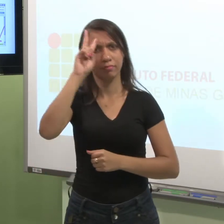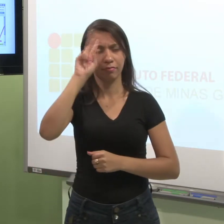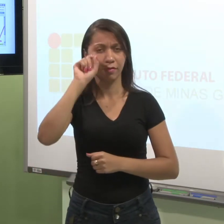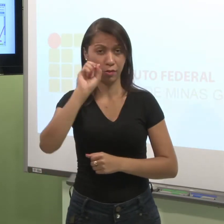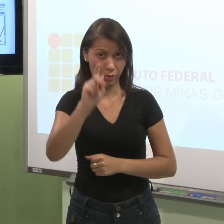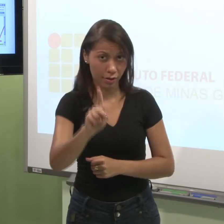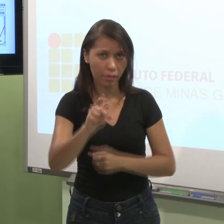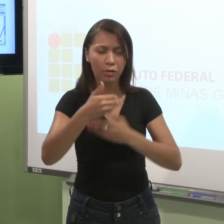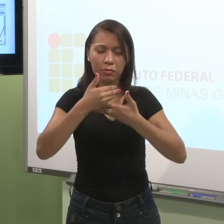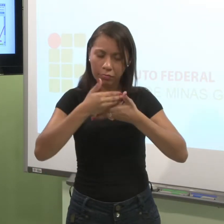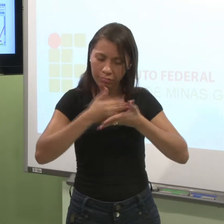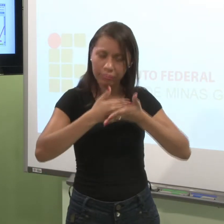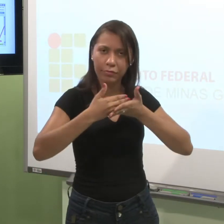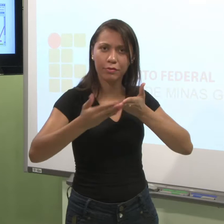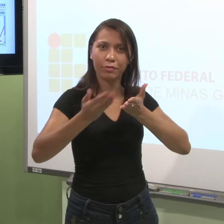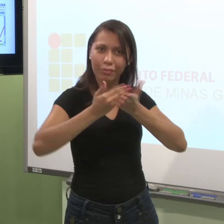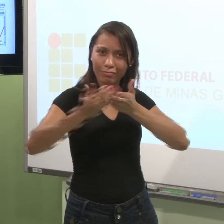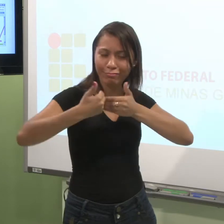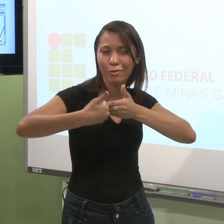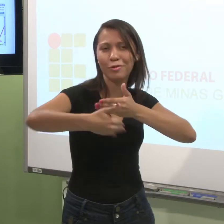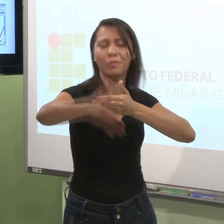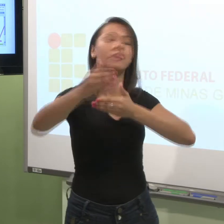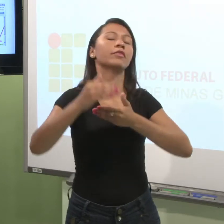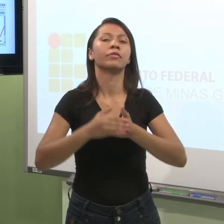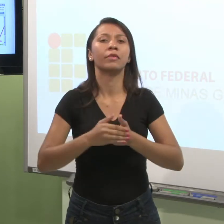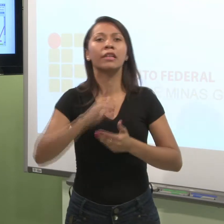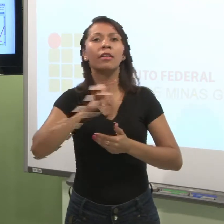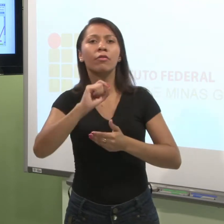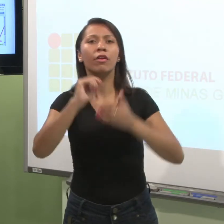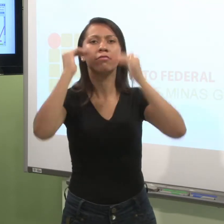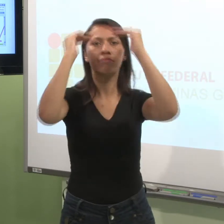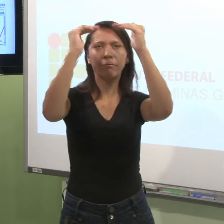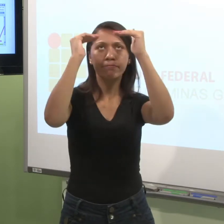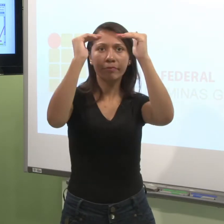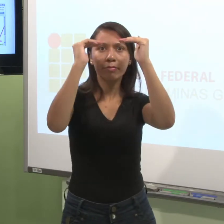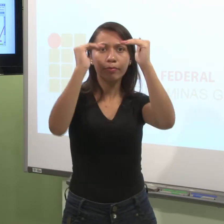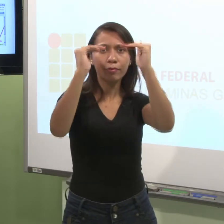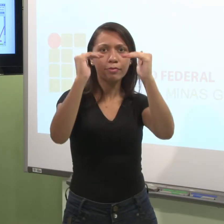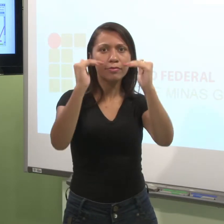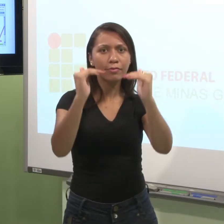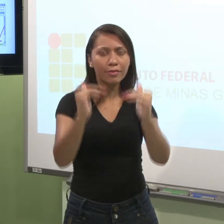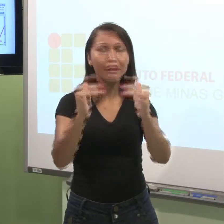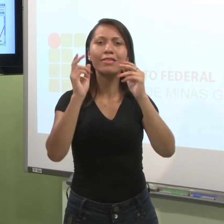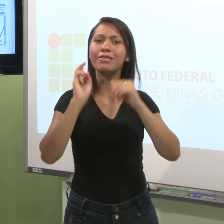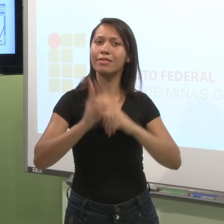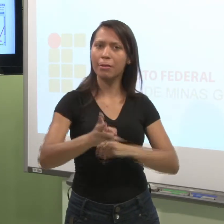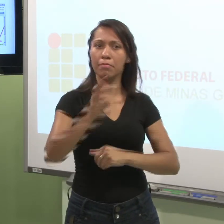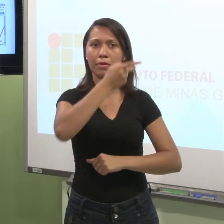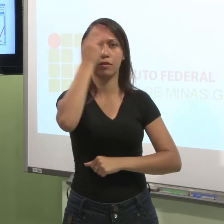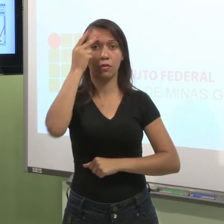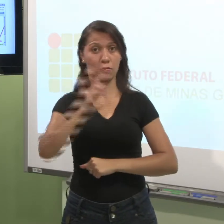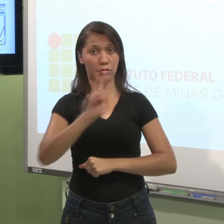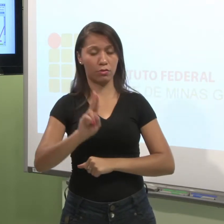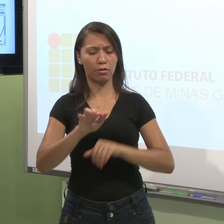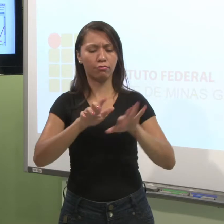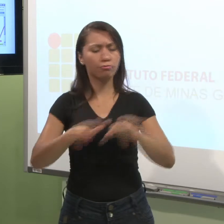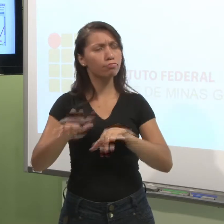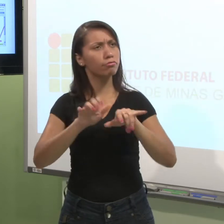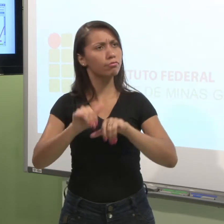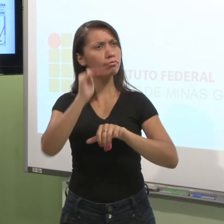vamos continuar. Esses, então, são os passos que o usuário tem que seguir quando se utiliza de um processador de texto